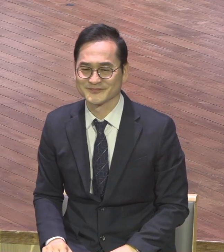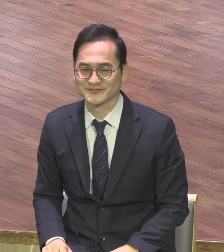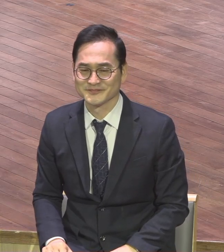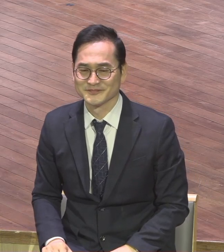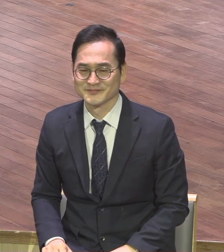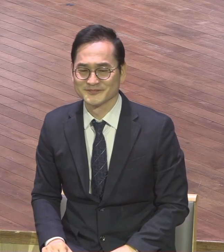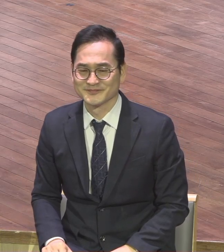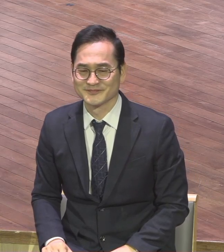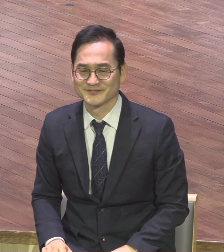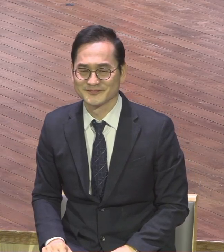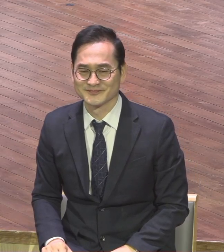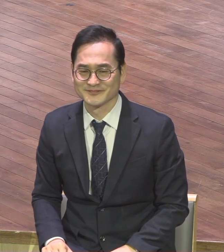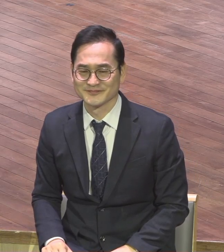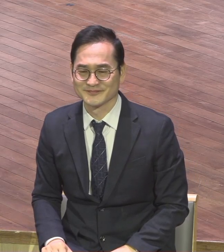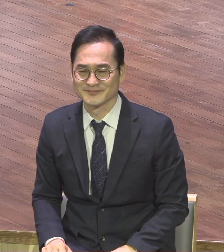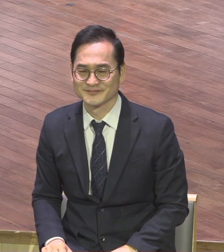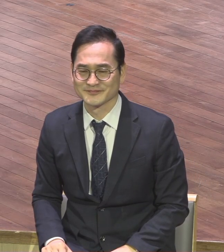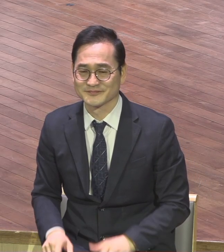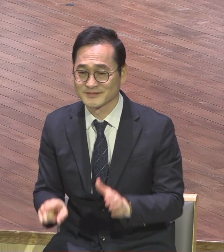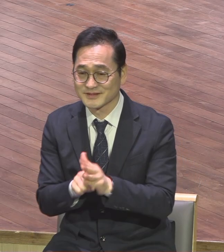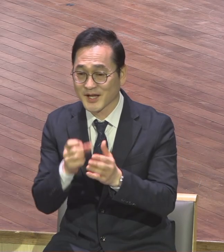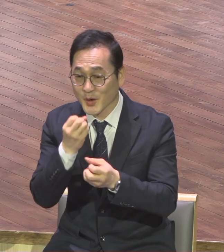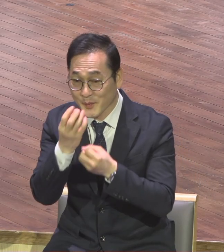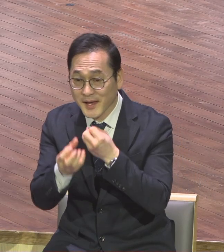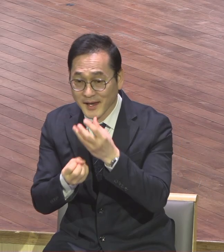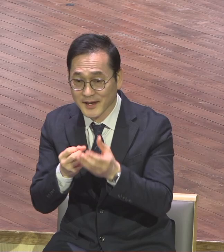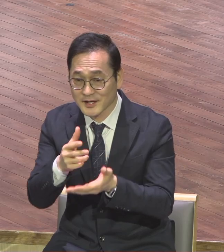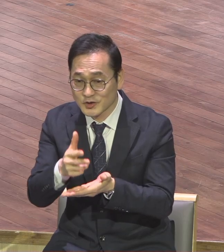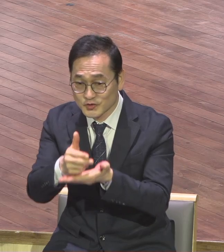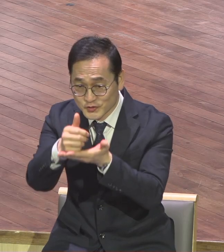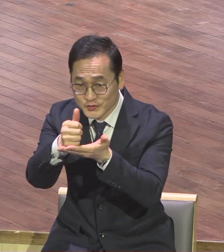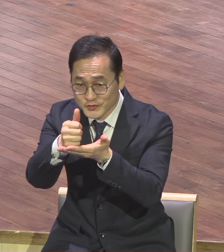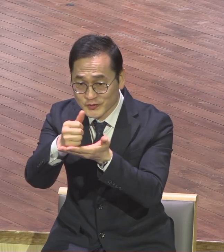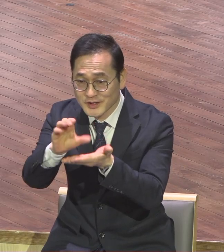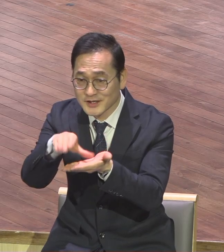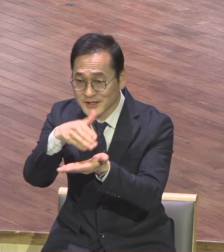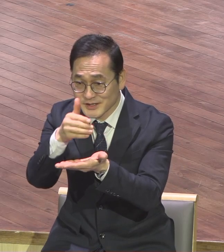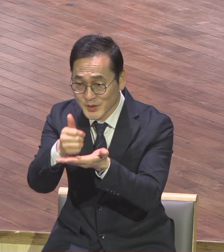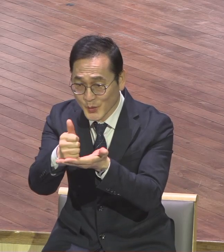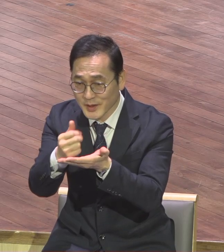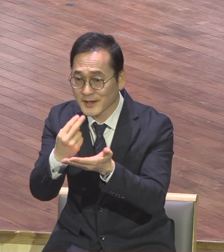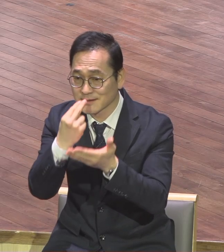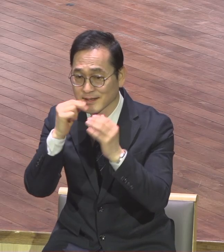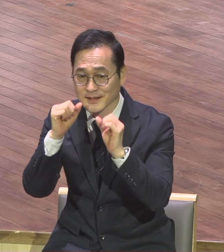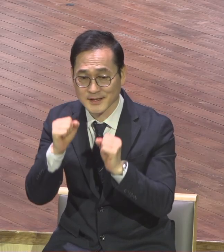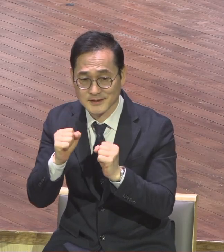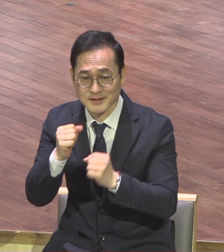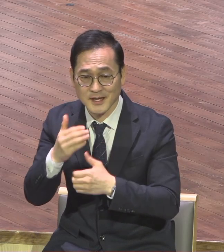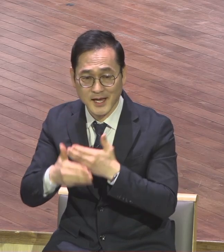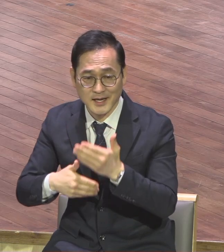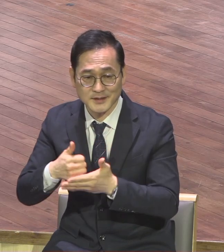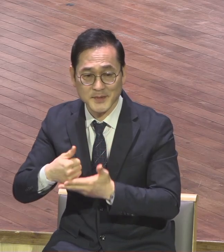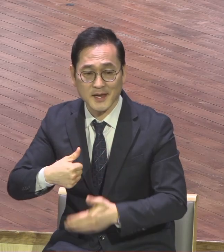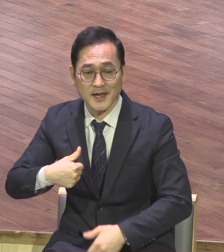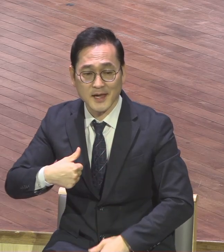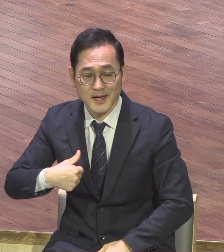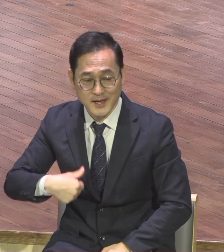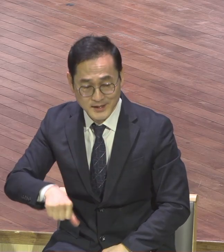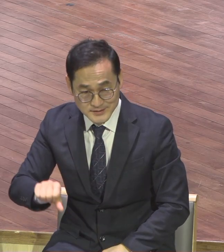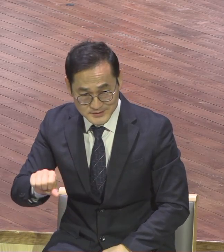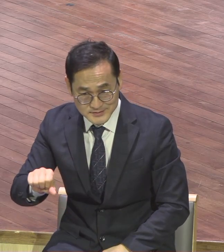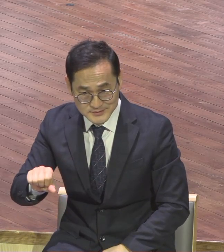같습니다. 우리 신앙 고백합니다. 주는 그리스도시요 살아계신 하나님의